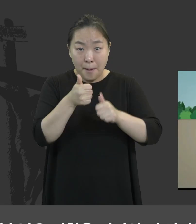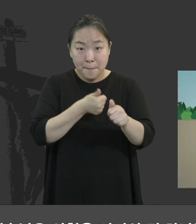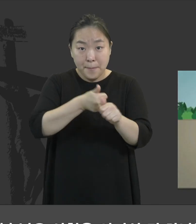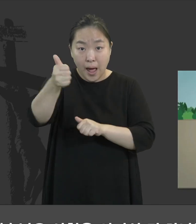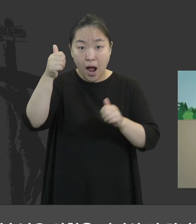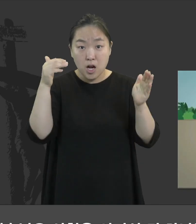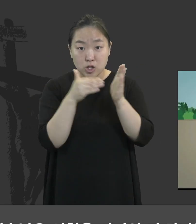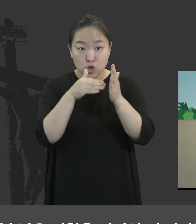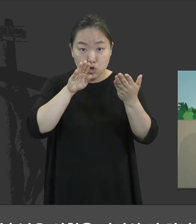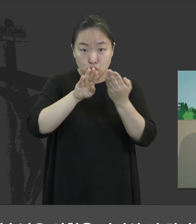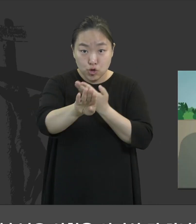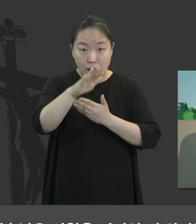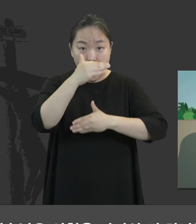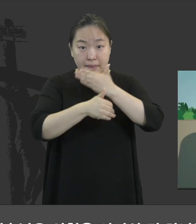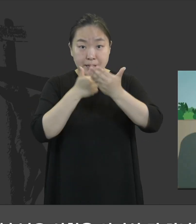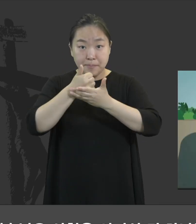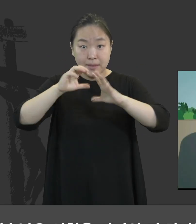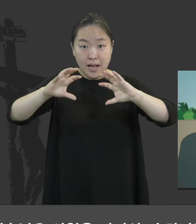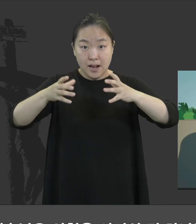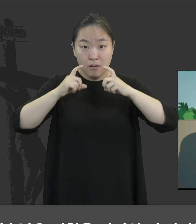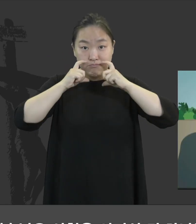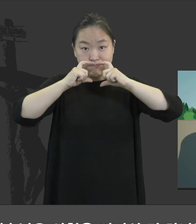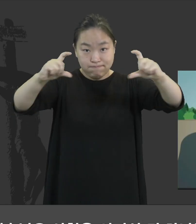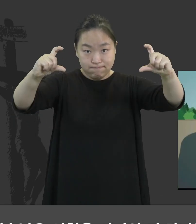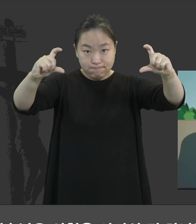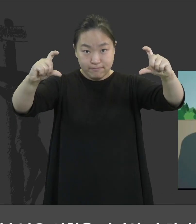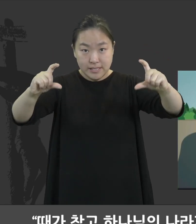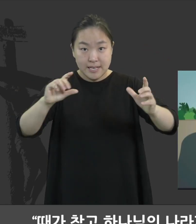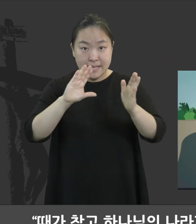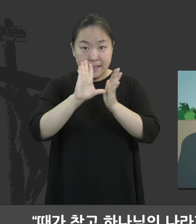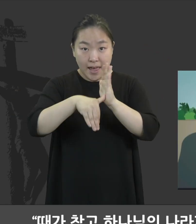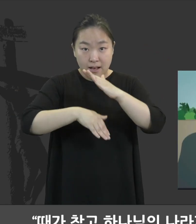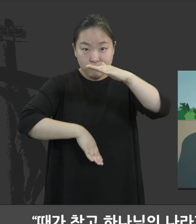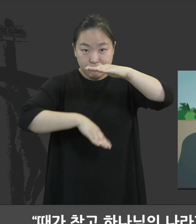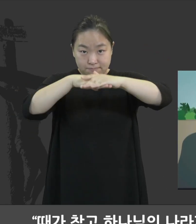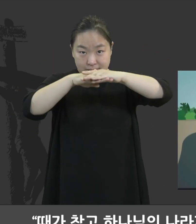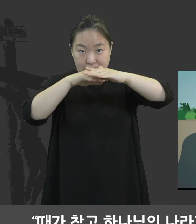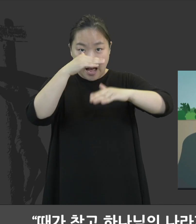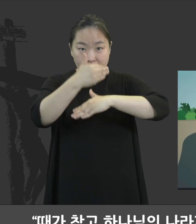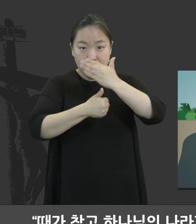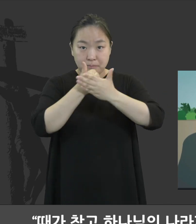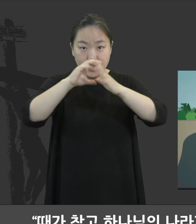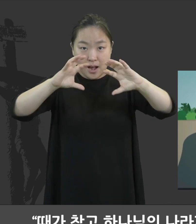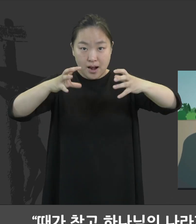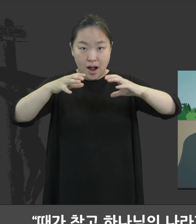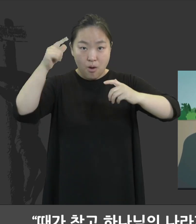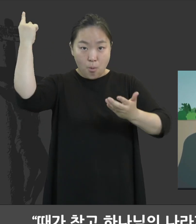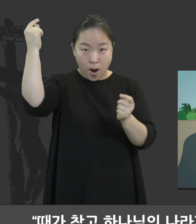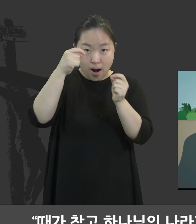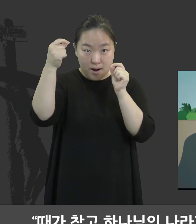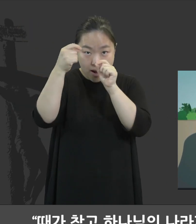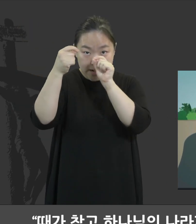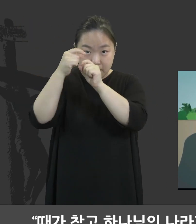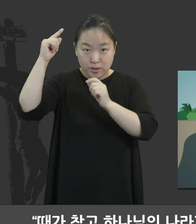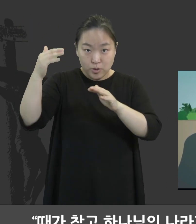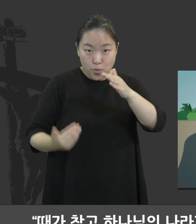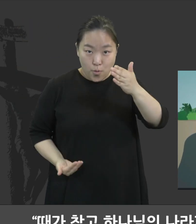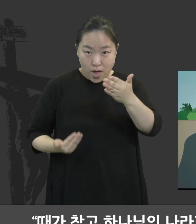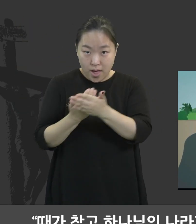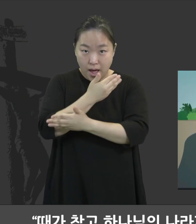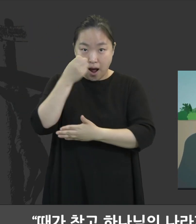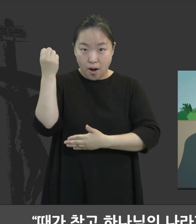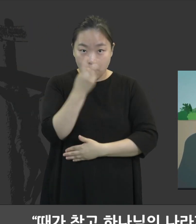예수님은 시험을 이기신 뒤 하나님 나라를 선포하십니다. 때가 찼고 하나님의 나라가 가까이